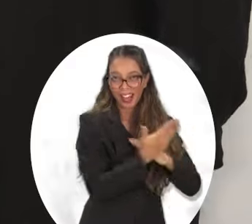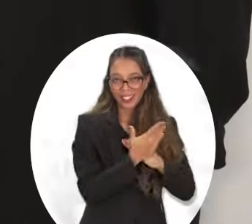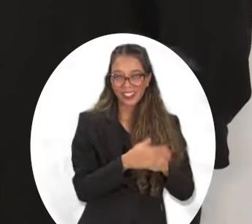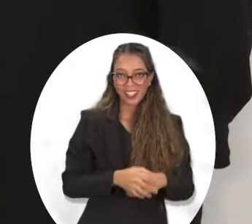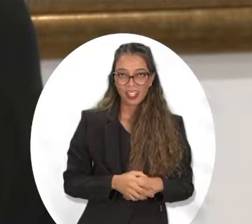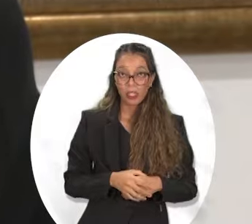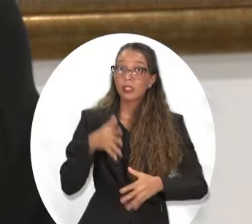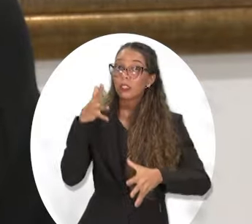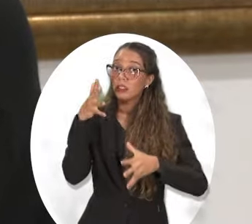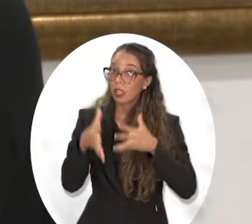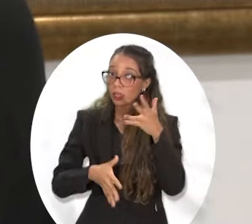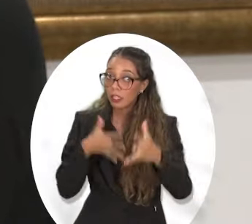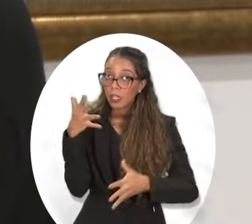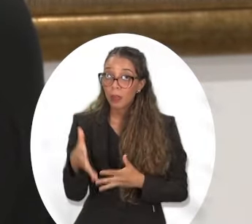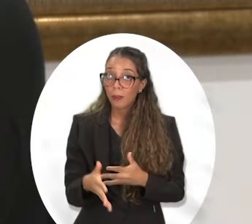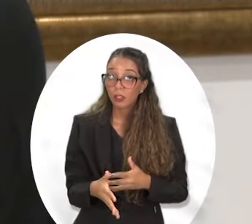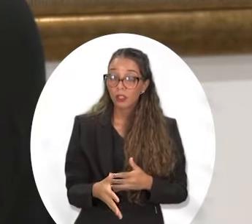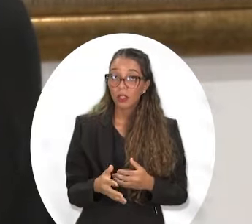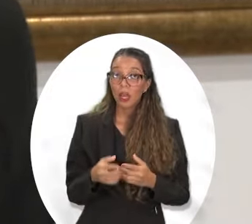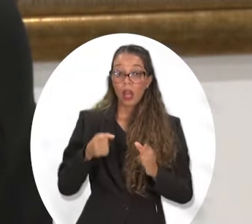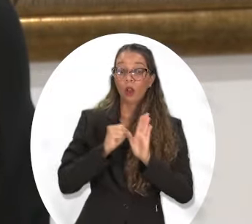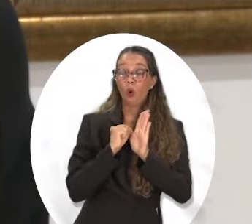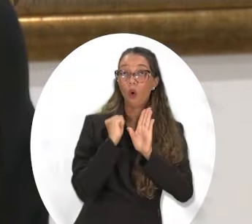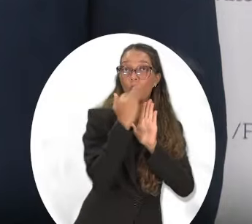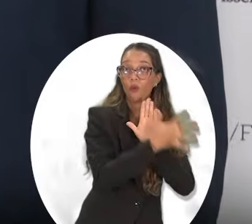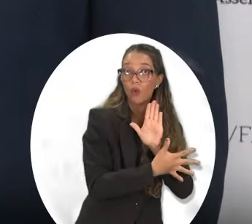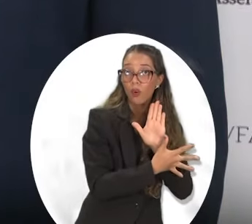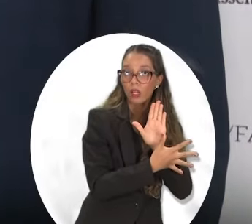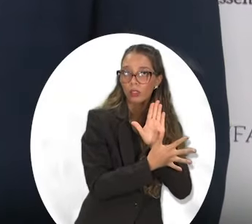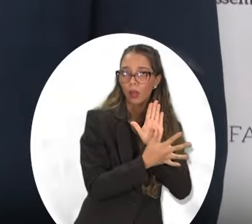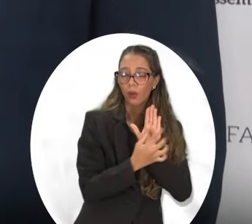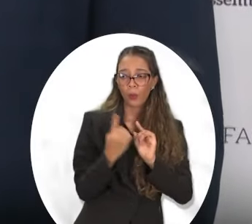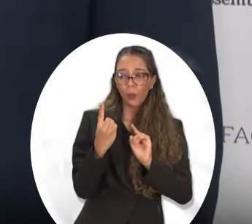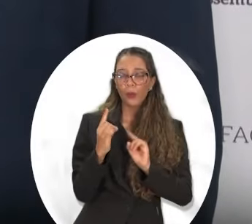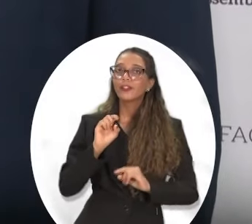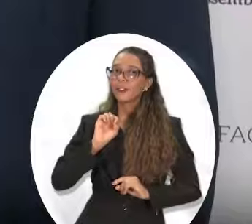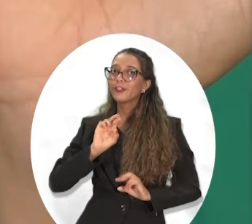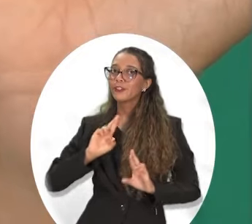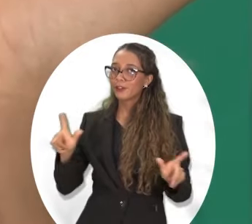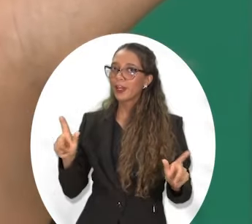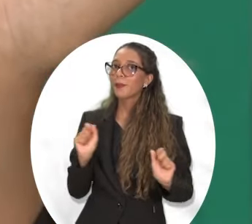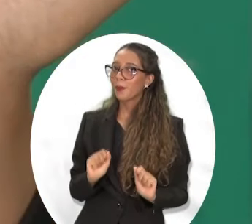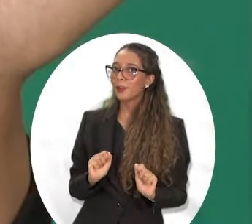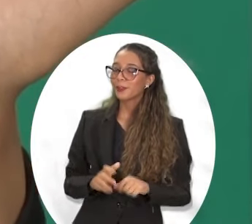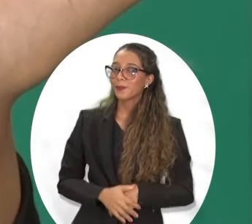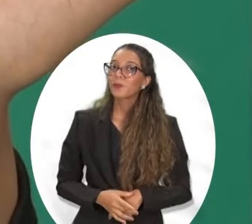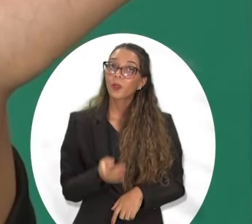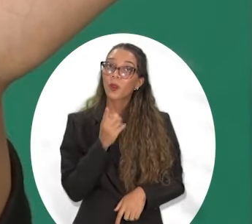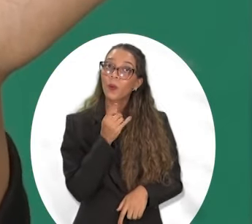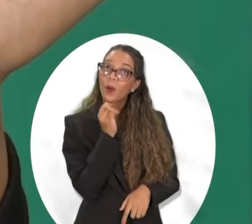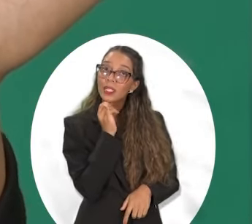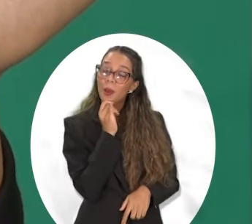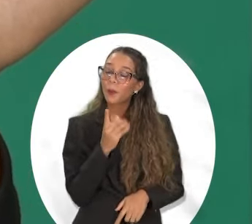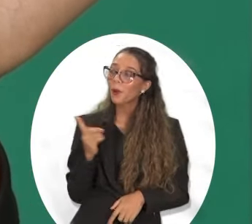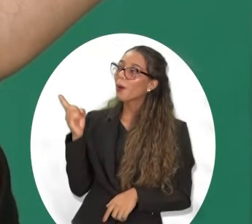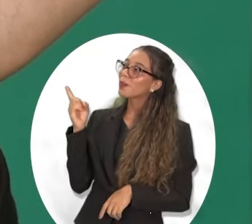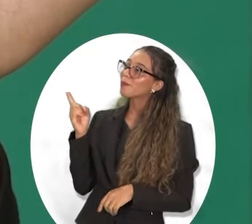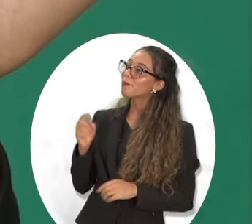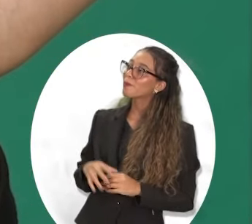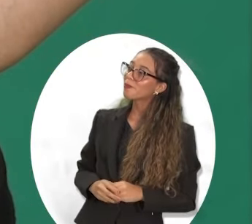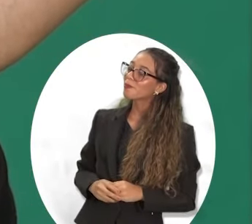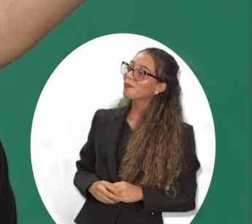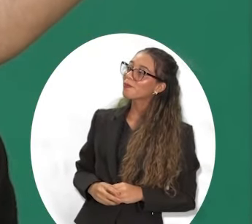intérpretes. Isso porque na Libras, um dedinho faz toda a diferença. Por exemplo, se a mão estiver fechada,